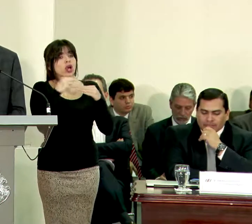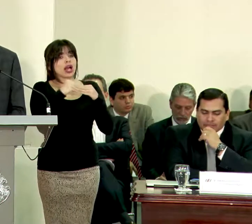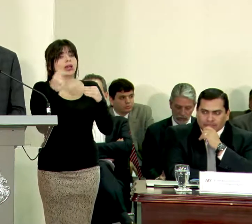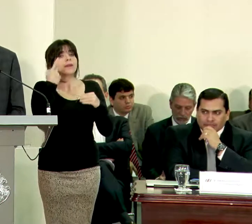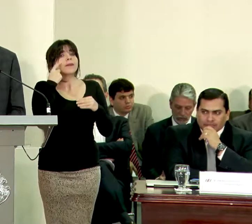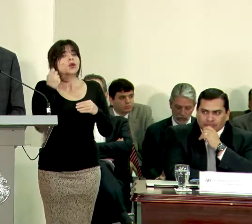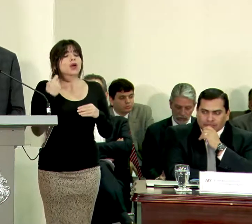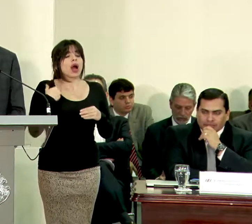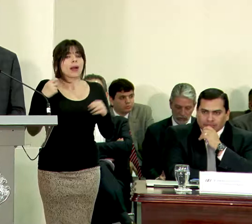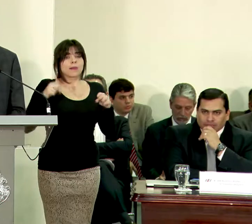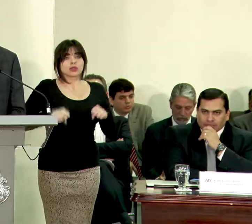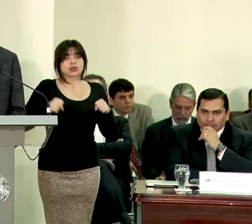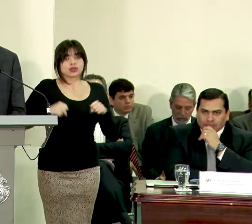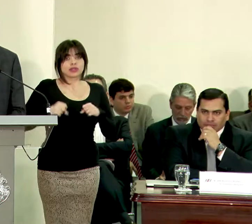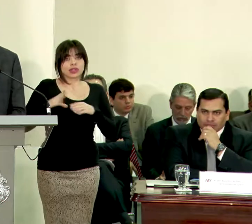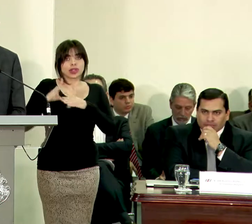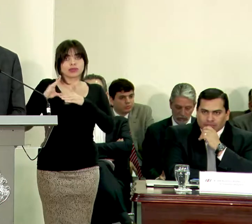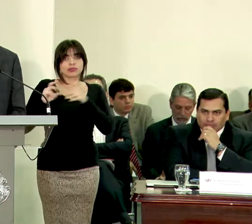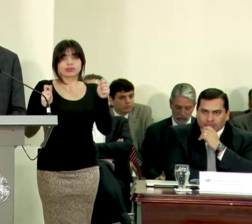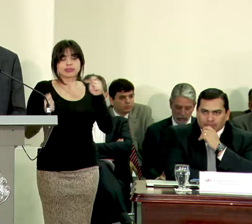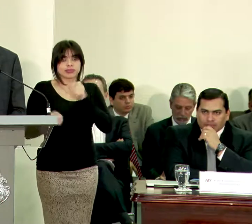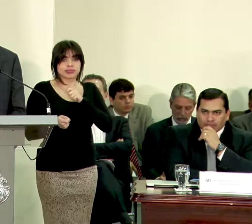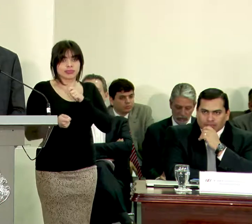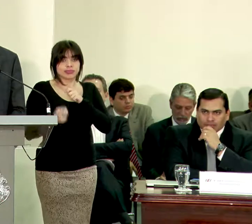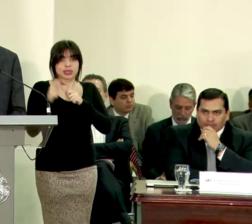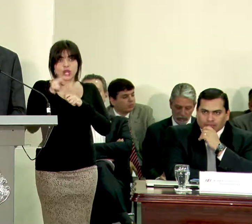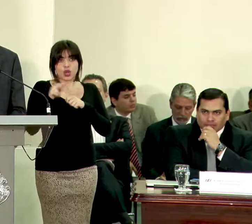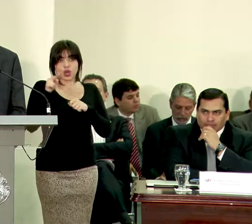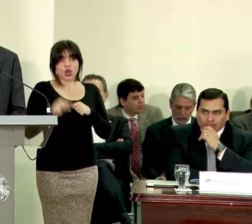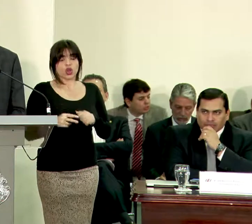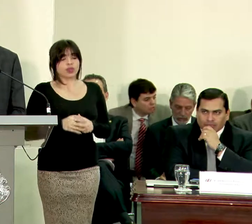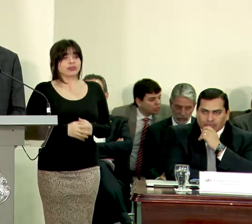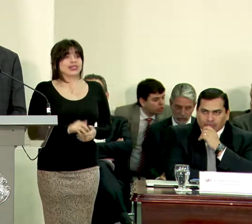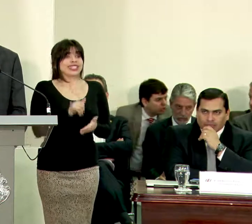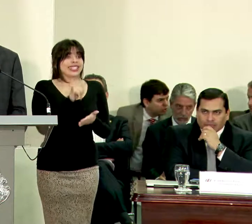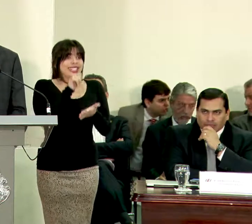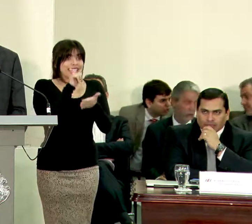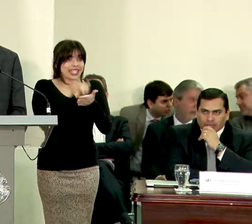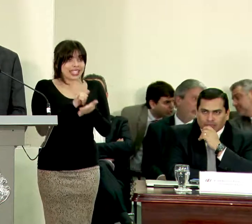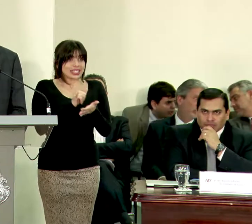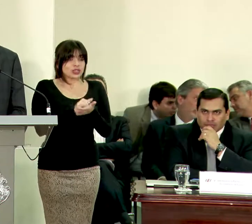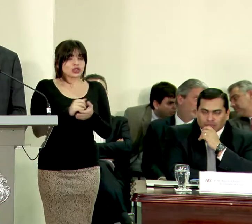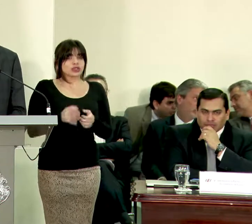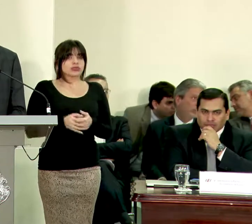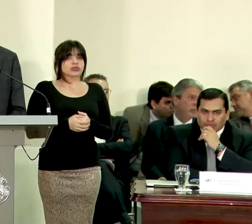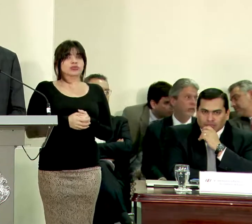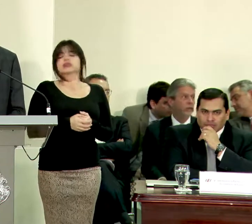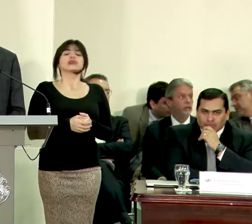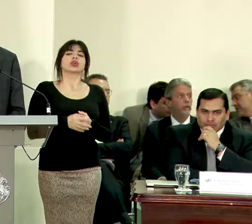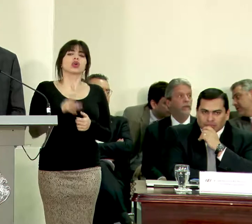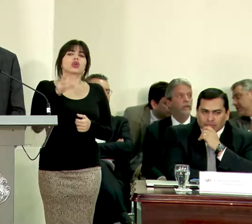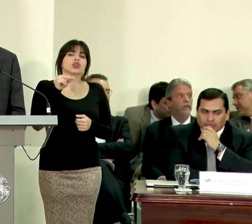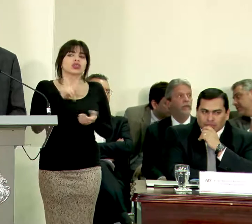la posibilidad de una depreciación del colón. Y eso